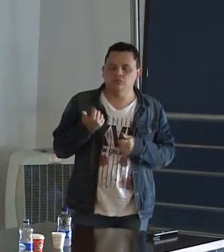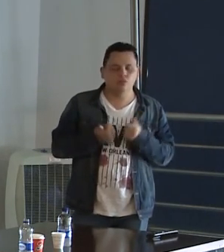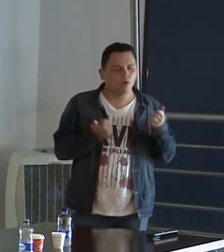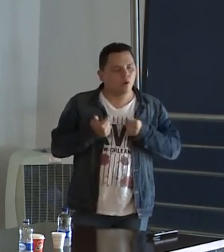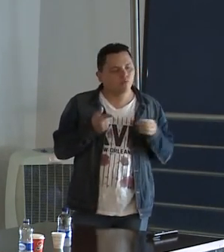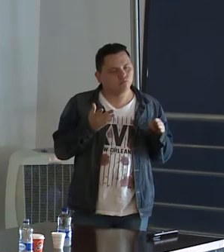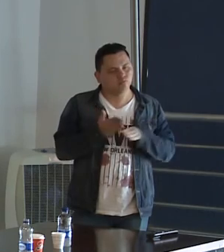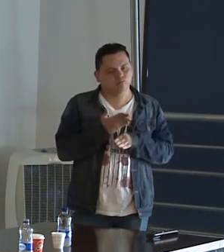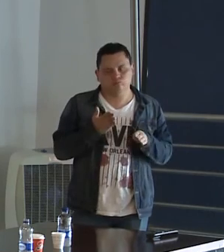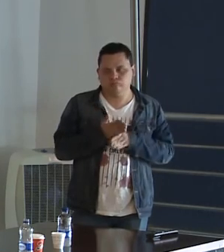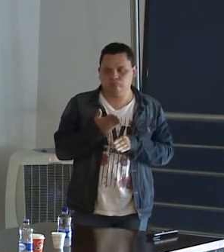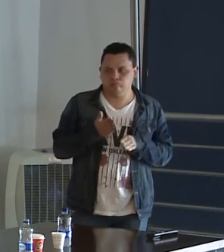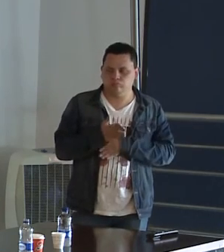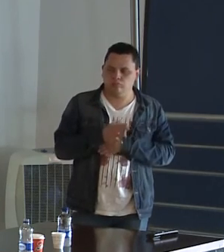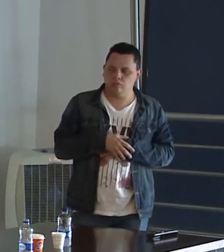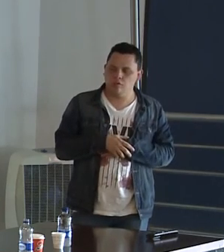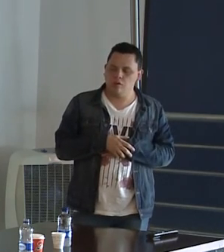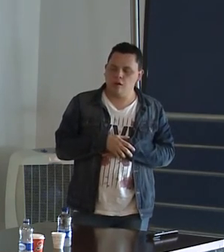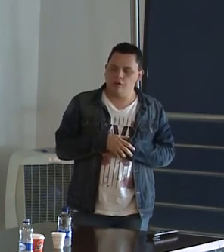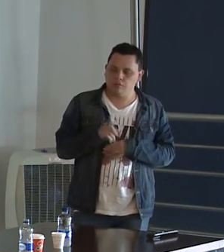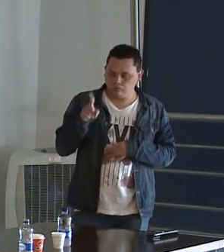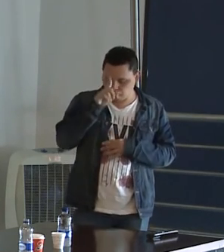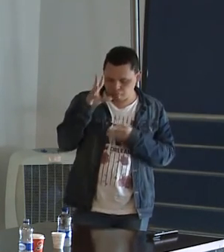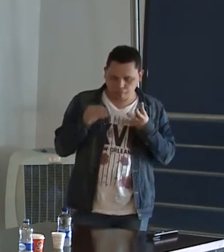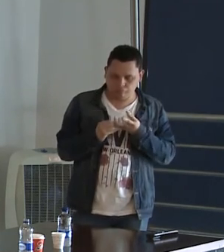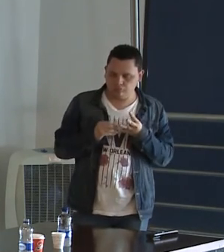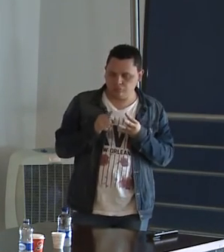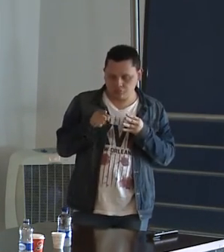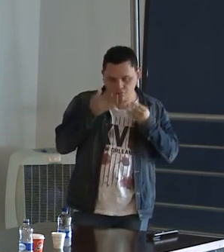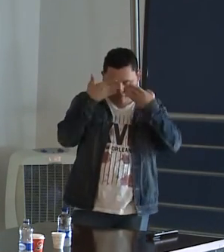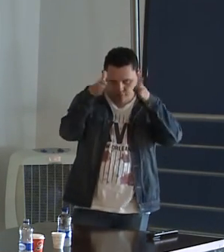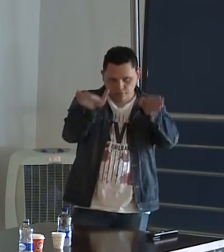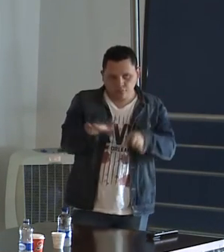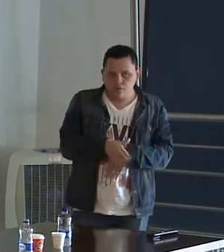polémica. Creo que cierro con este punto porque queda abierto,